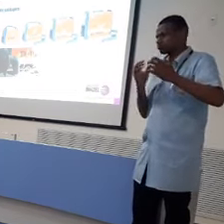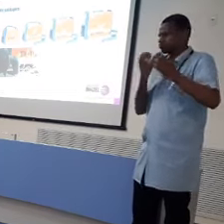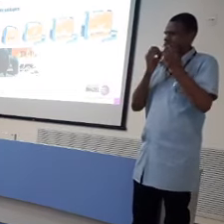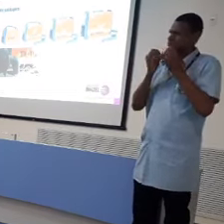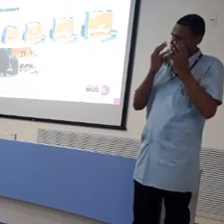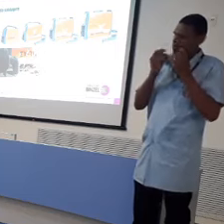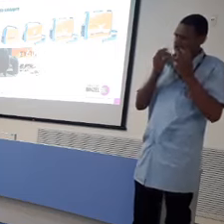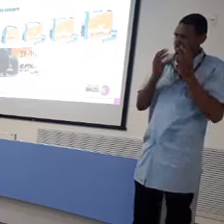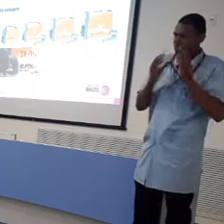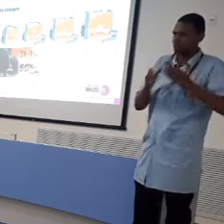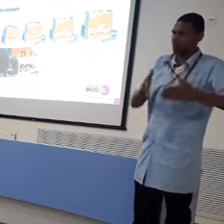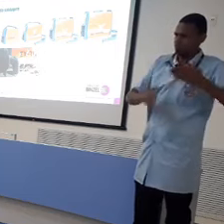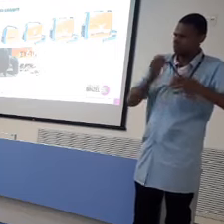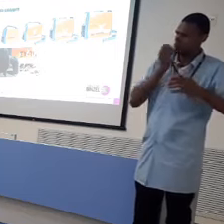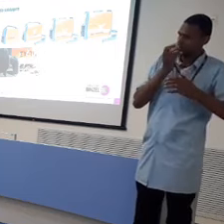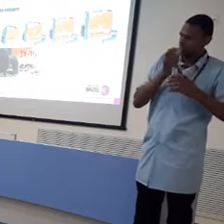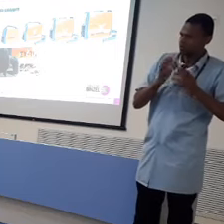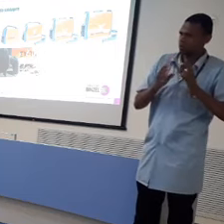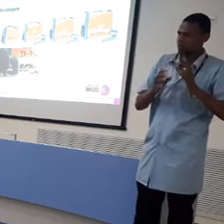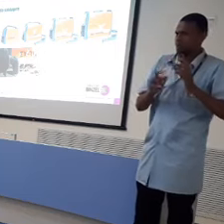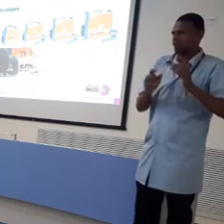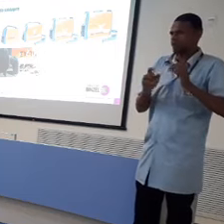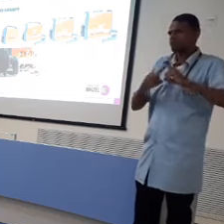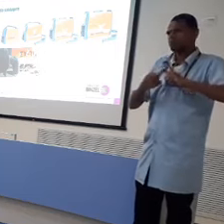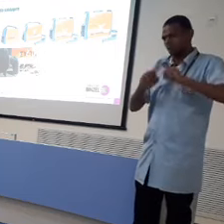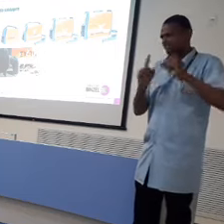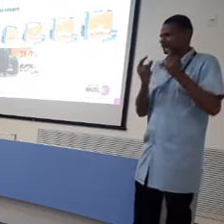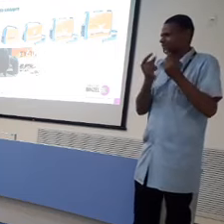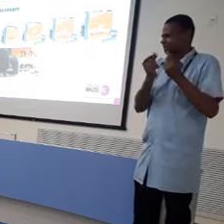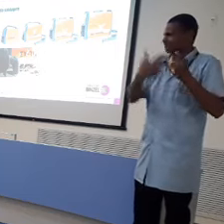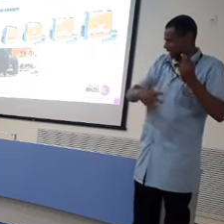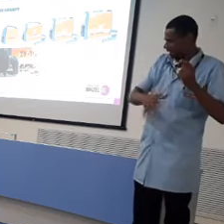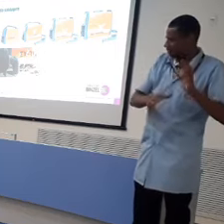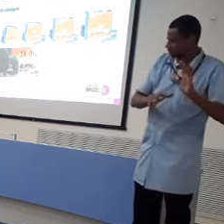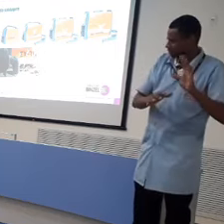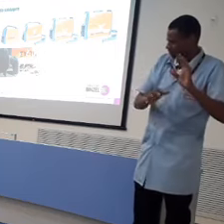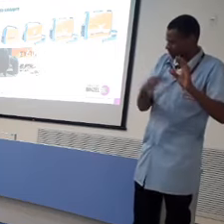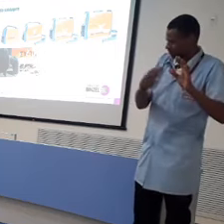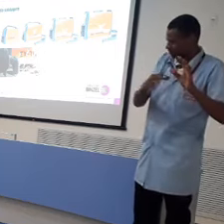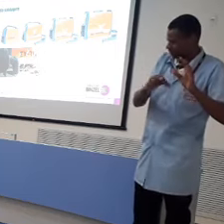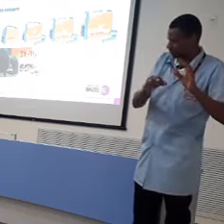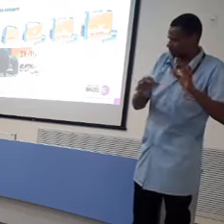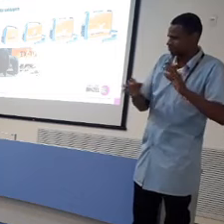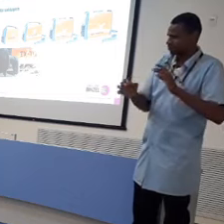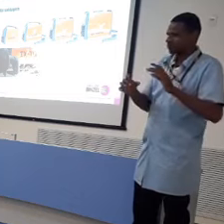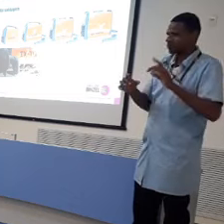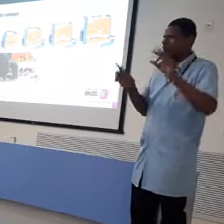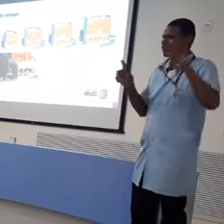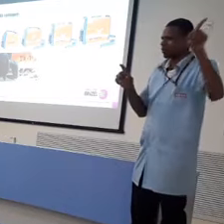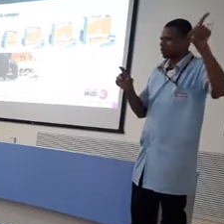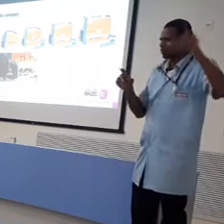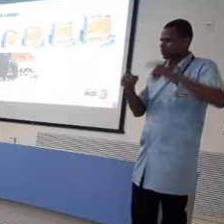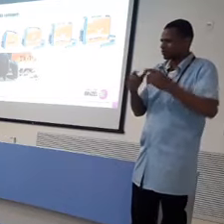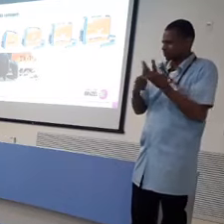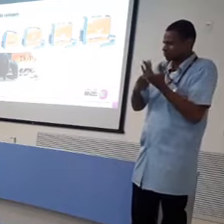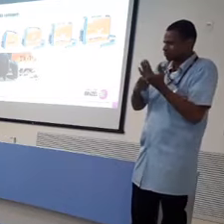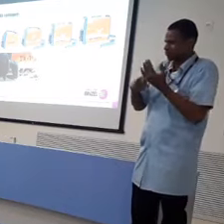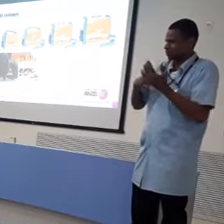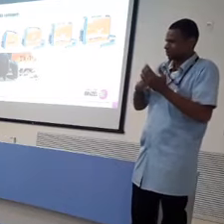concordo que é uma boa solução, mas tem um custo alto, um investimento alto. Já na mecanização, não,